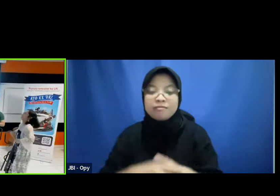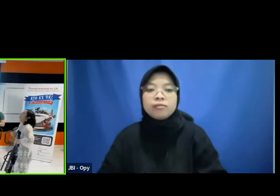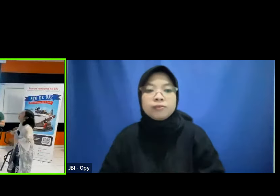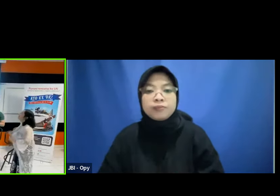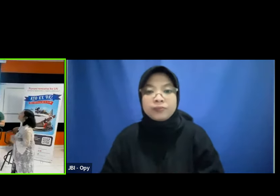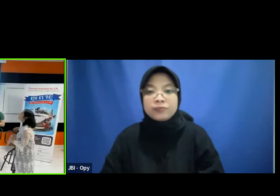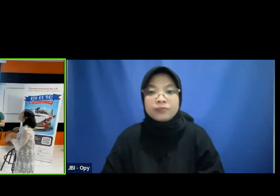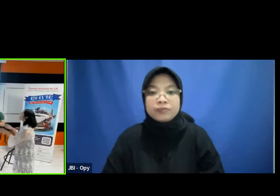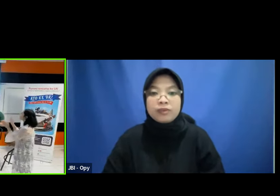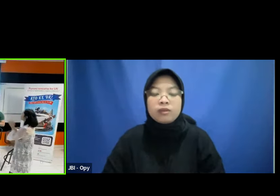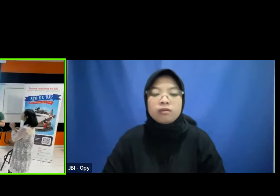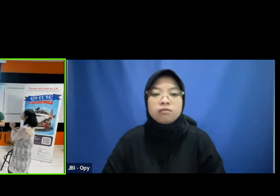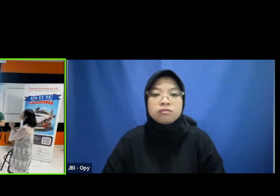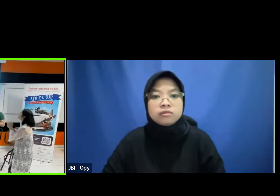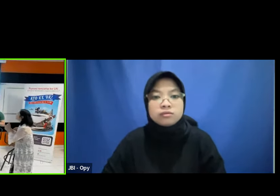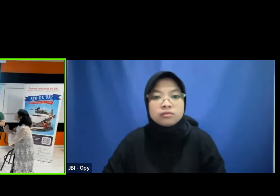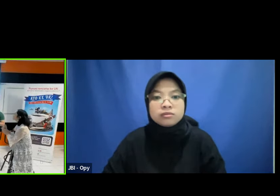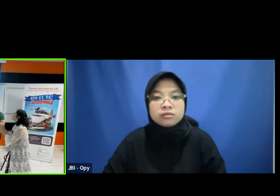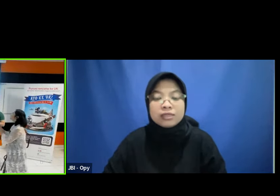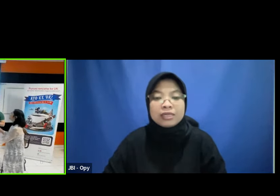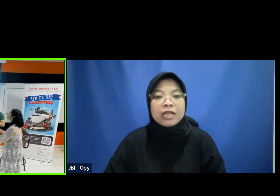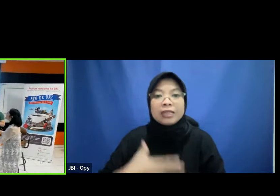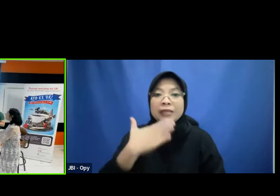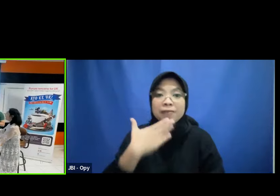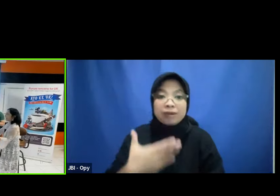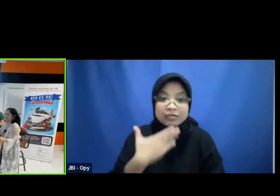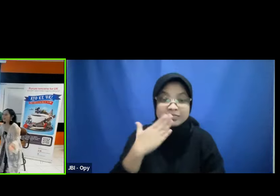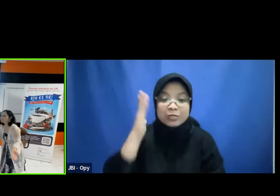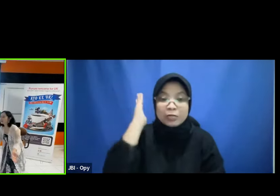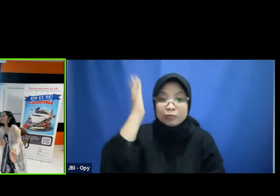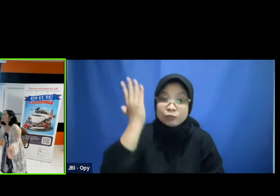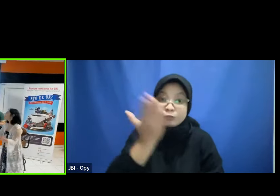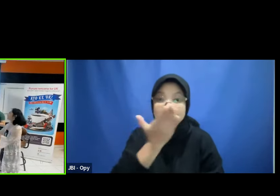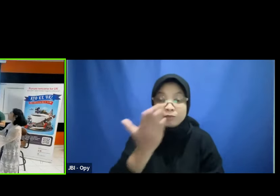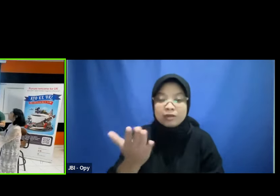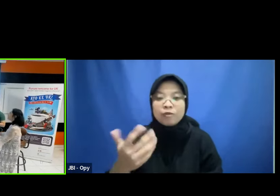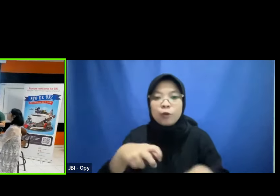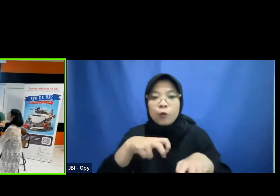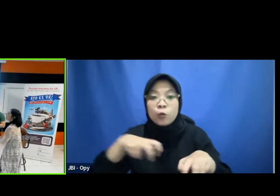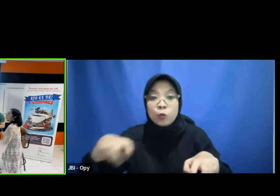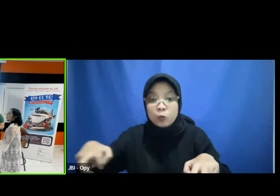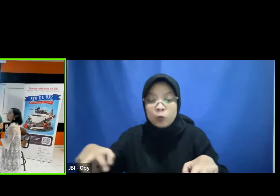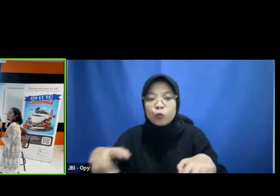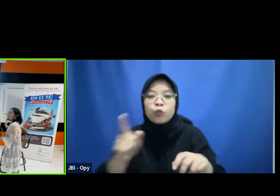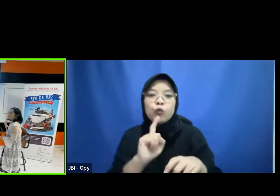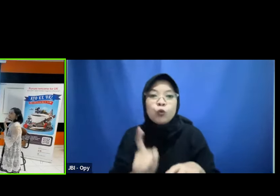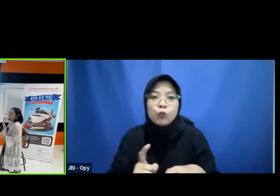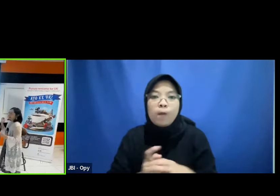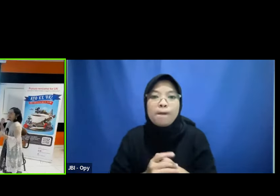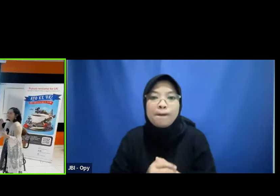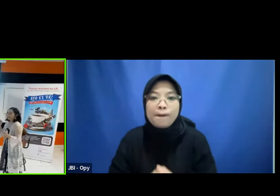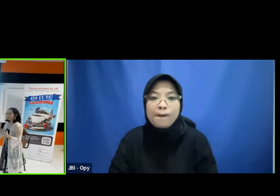tem-eman jadi thank you banget kakak-kakak mungkin boleh kembali duduk di sa